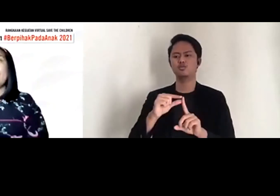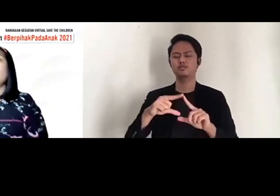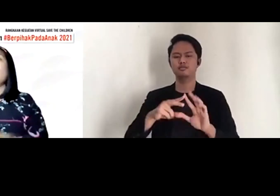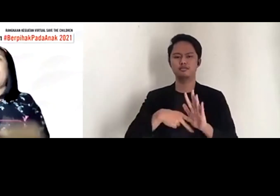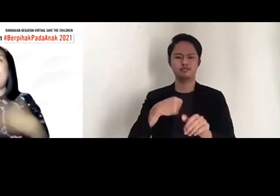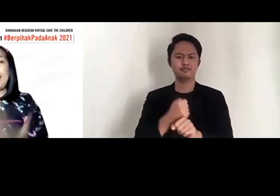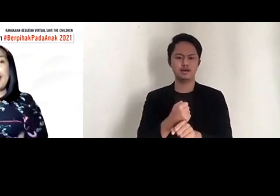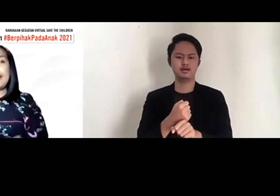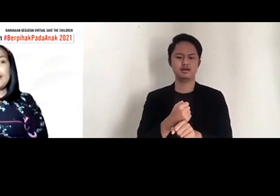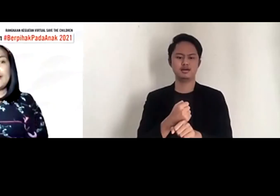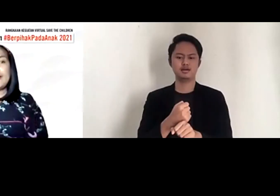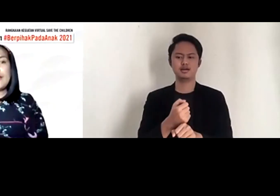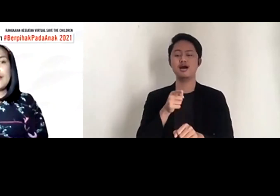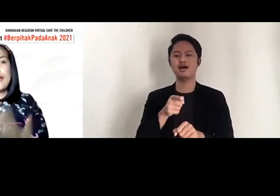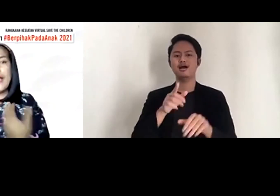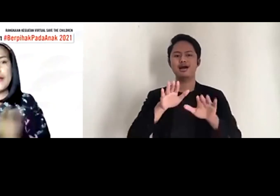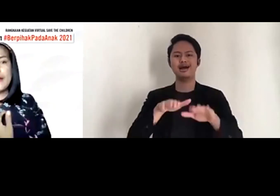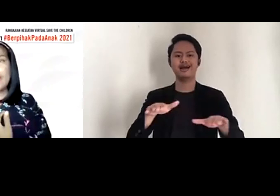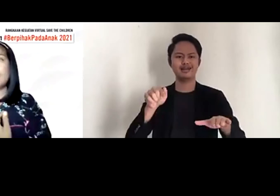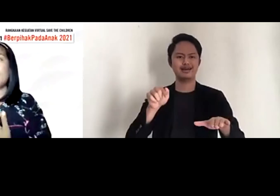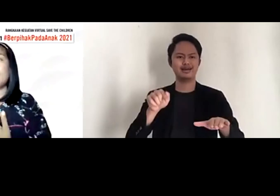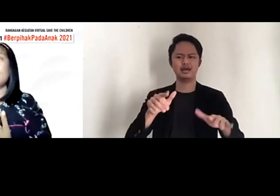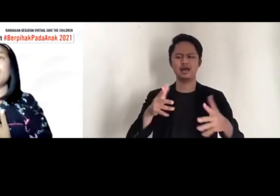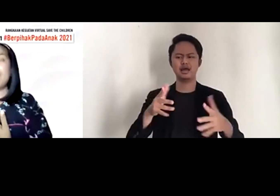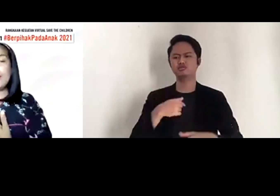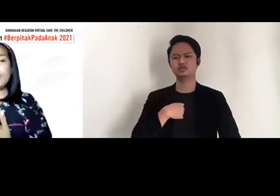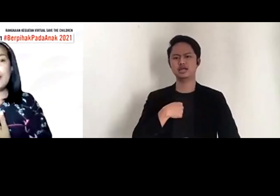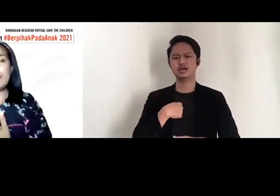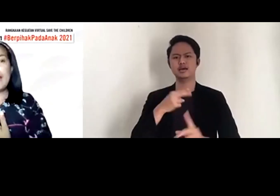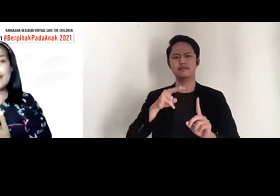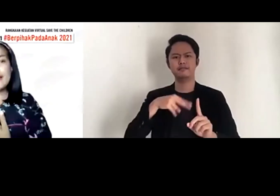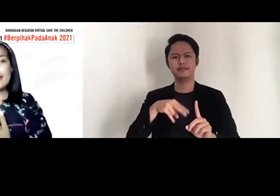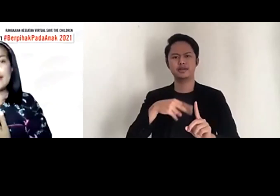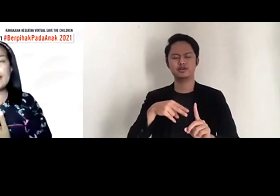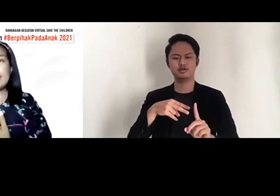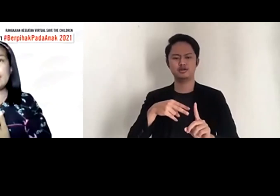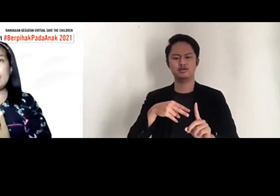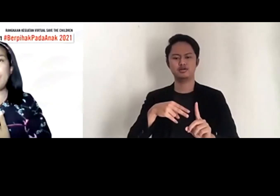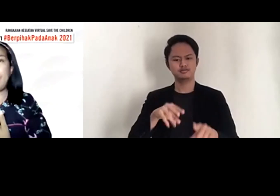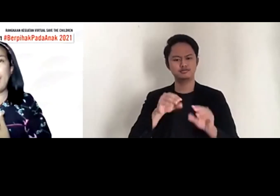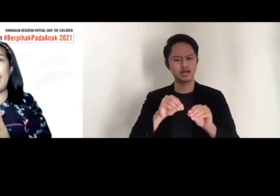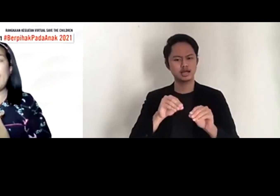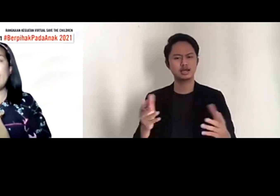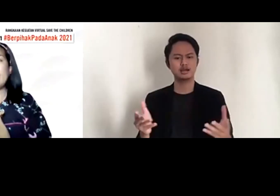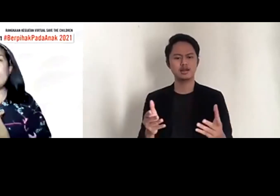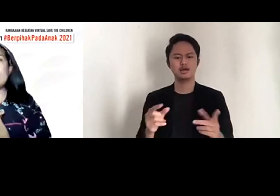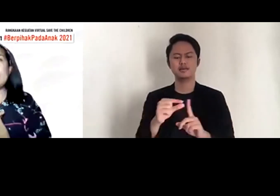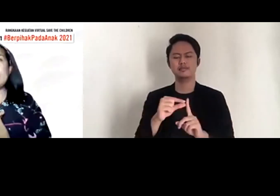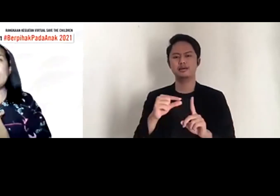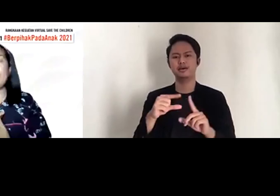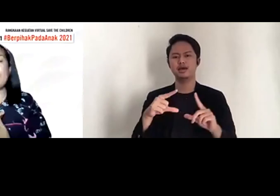Jadi itu anak-anak dan juga saya adalah mentor yang mengajar di ini PPA